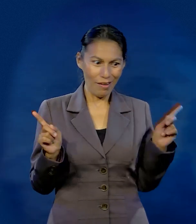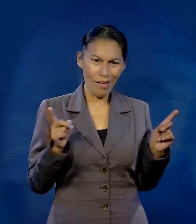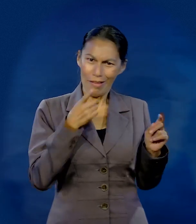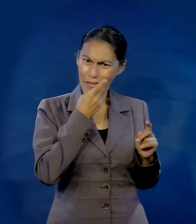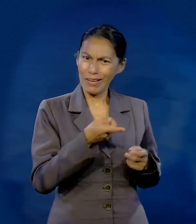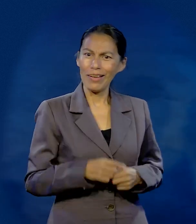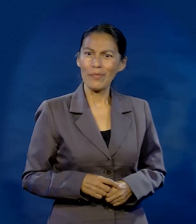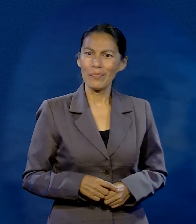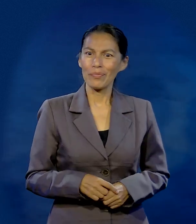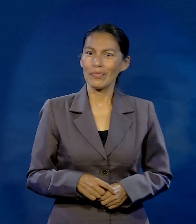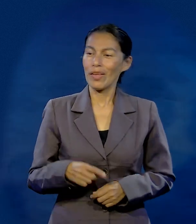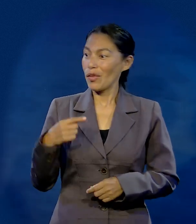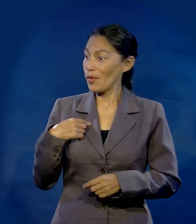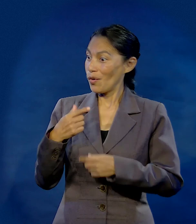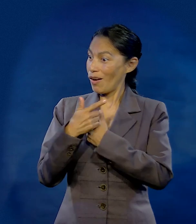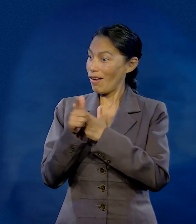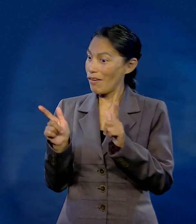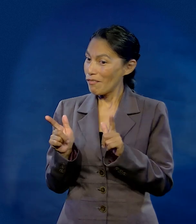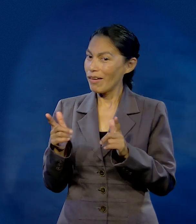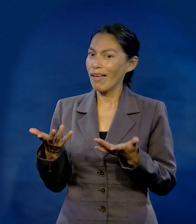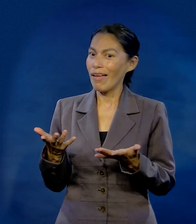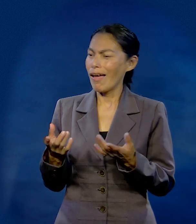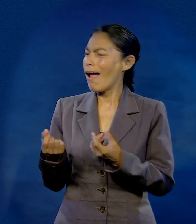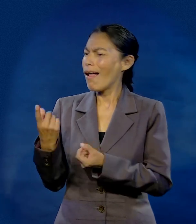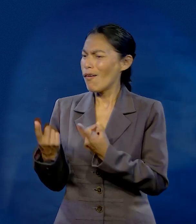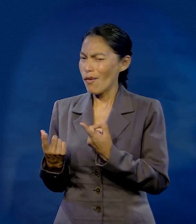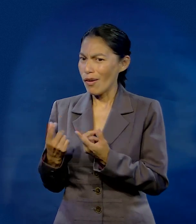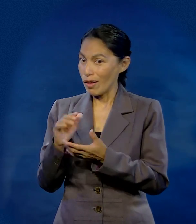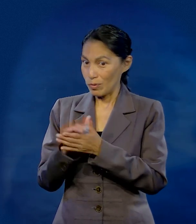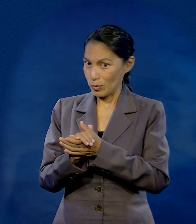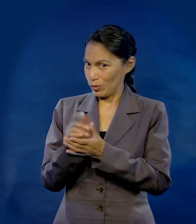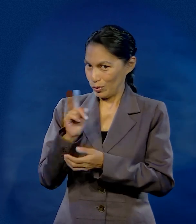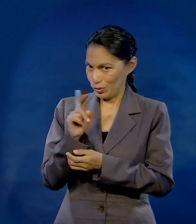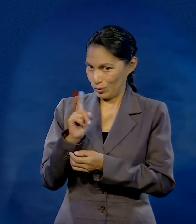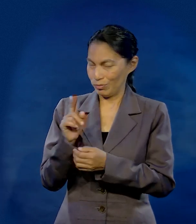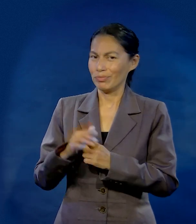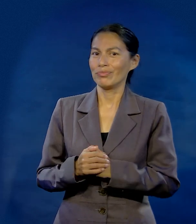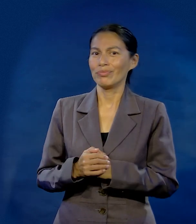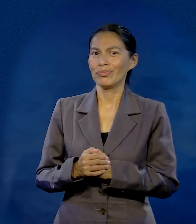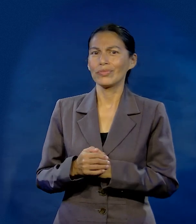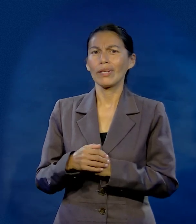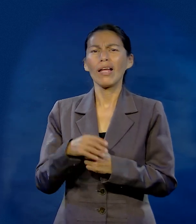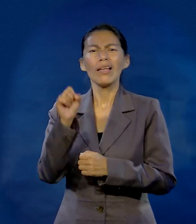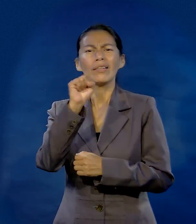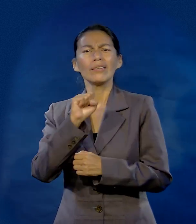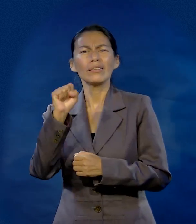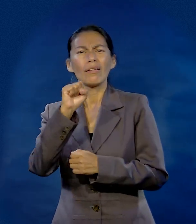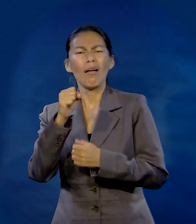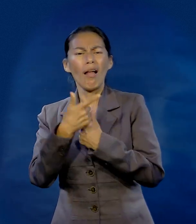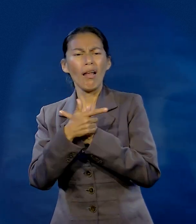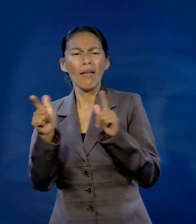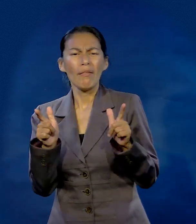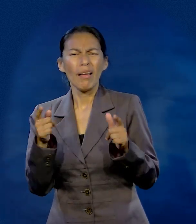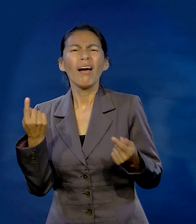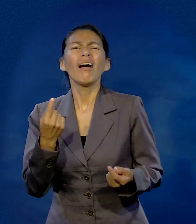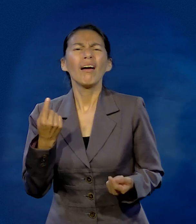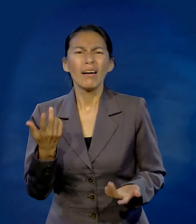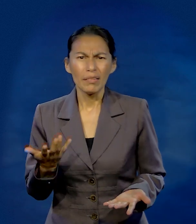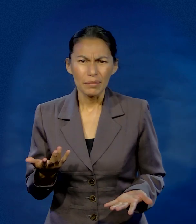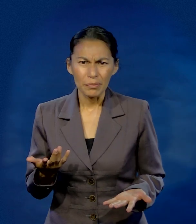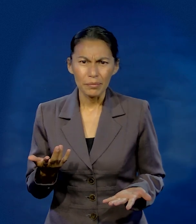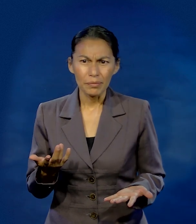Hoy es sábado y soy libre de algo Dígale al de al lado de Qué es usted libre mientras no diga el esposo todo se vale decir que